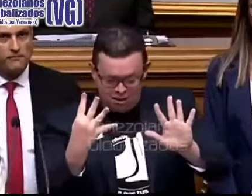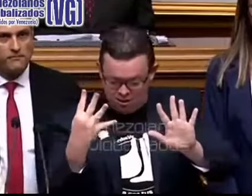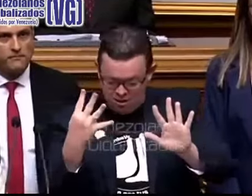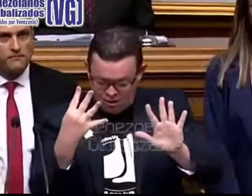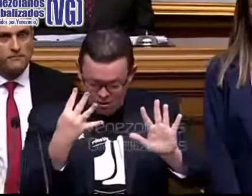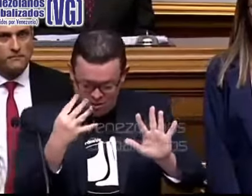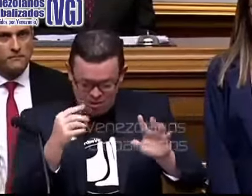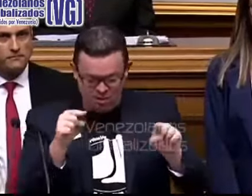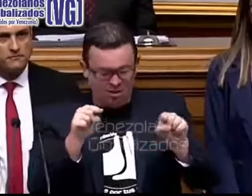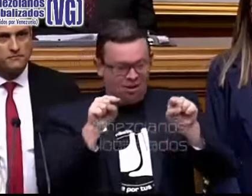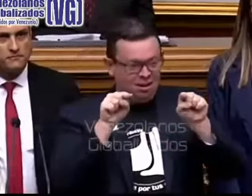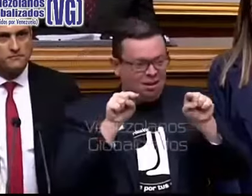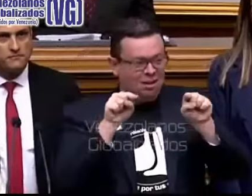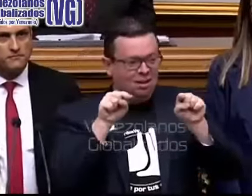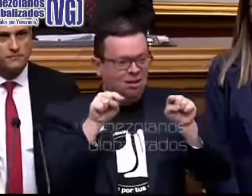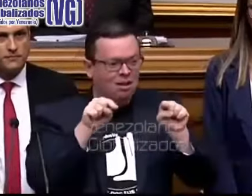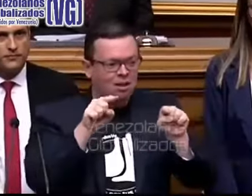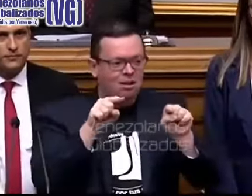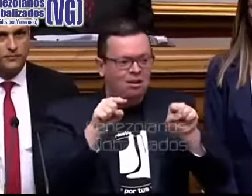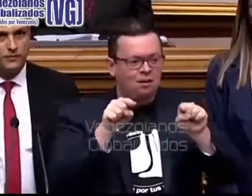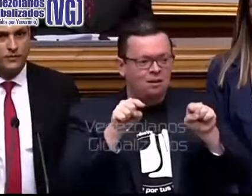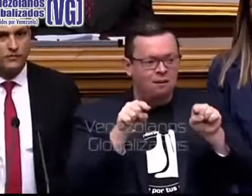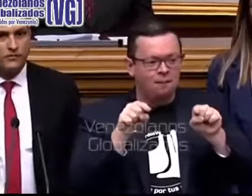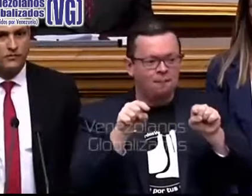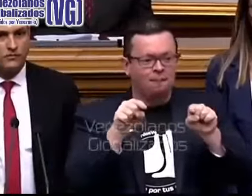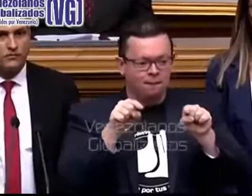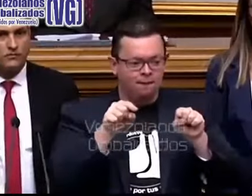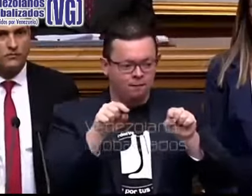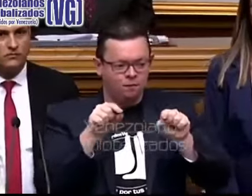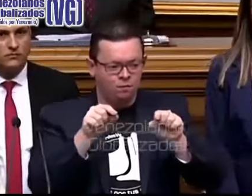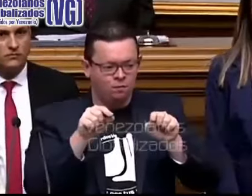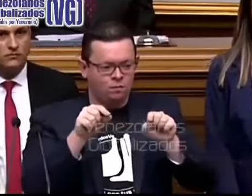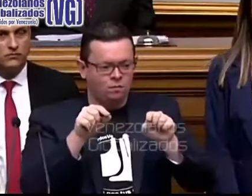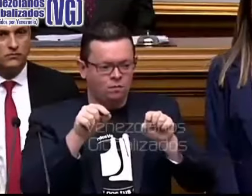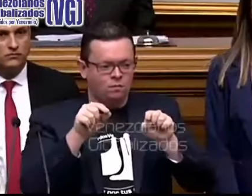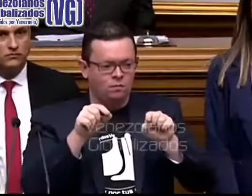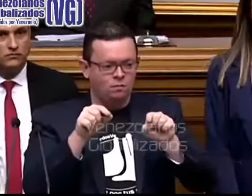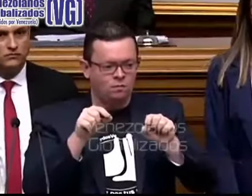millones, específicamente 27 millones 19.815 personas para el año 2014,